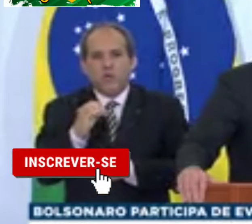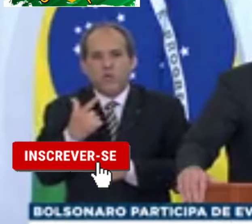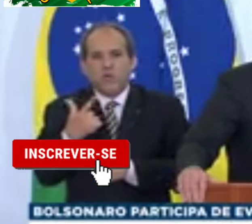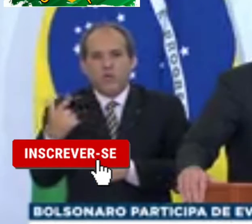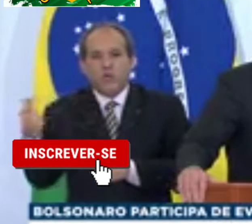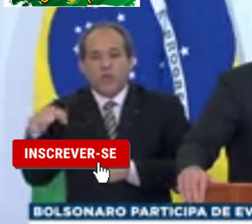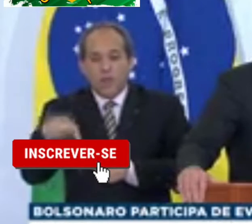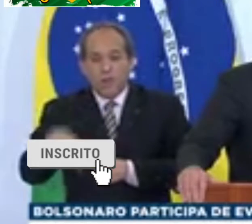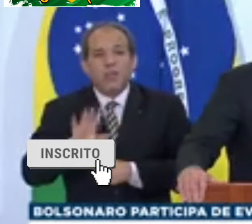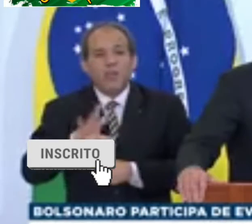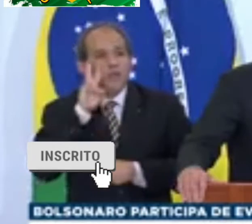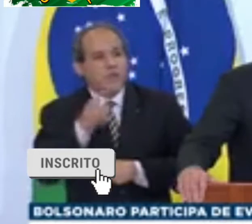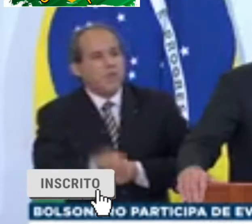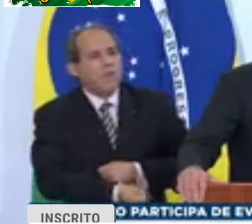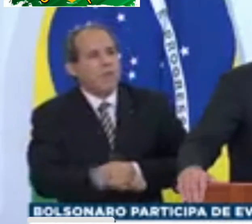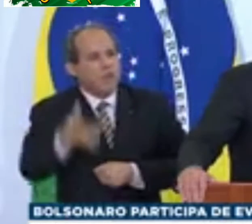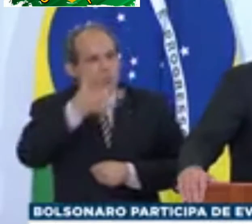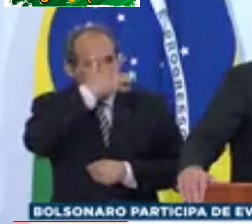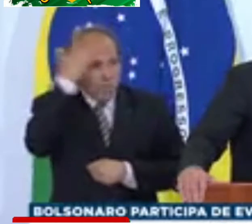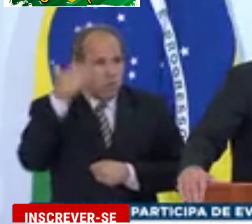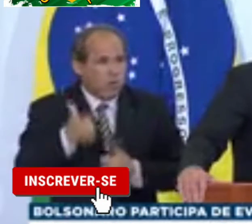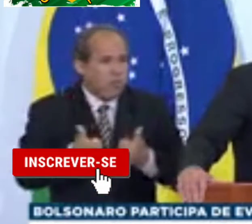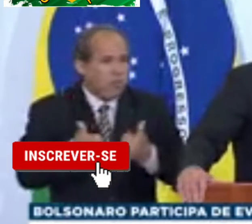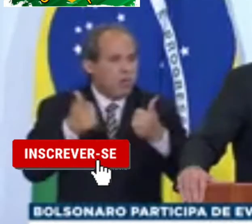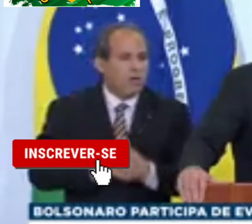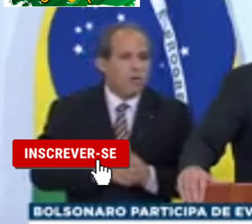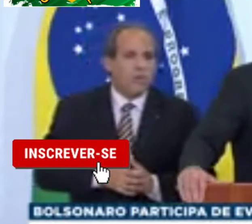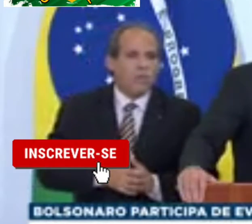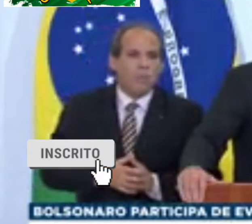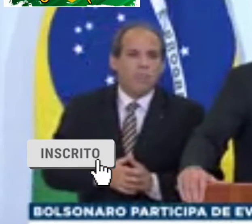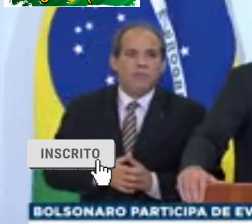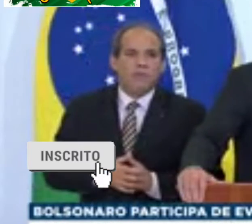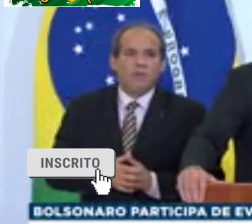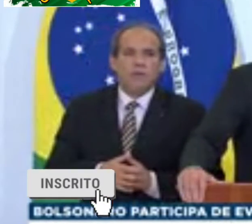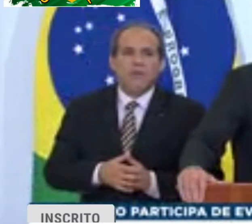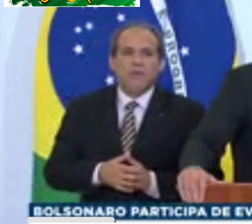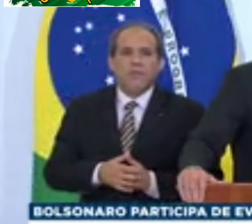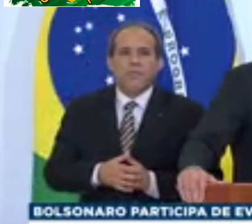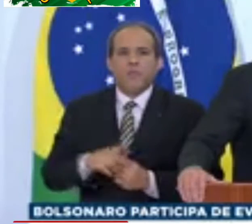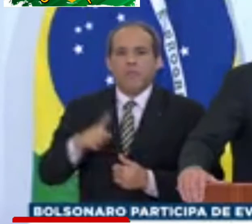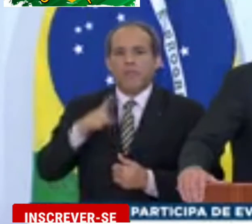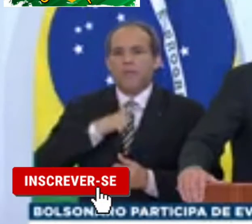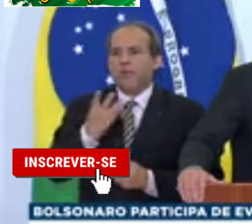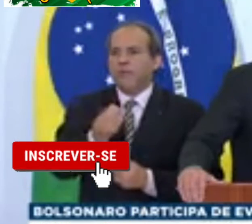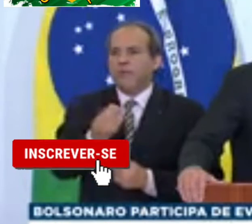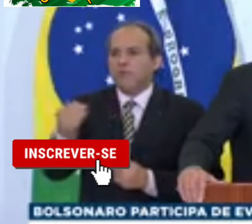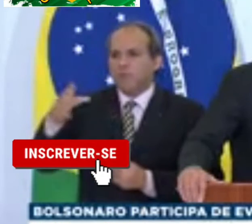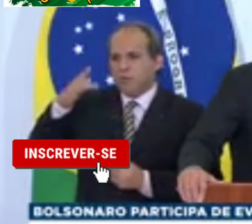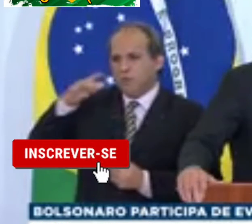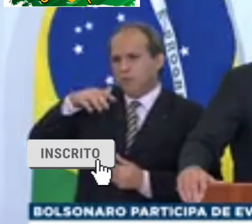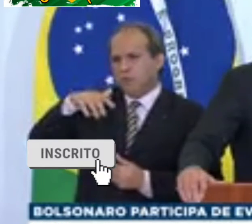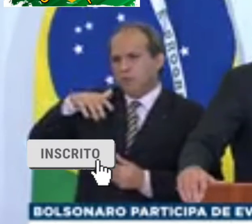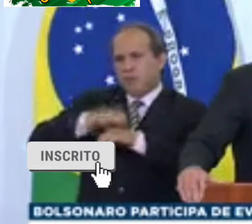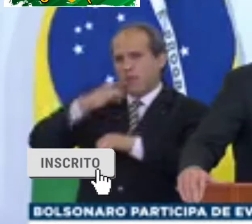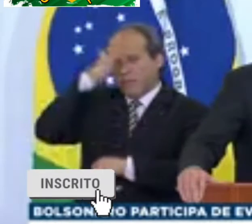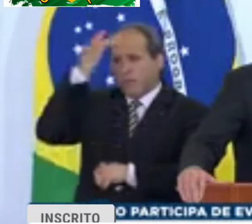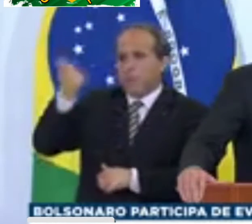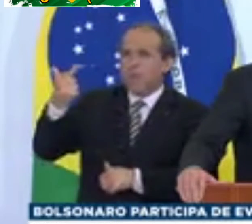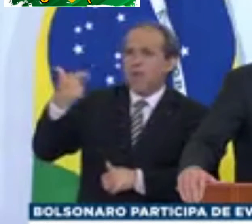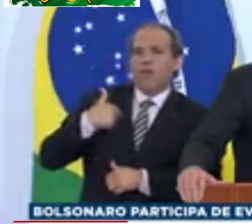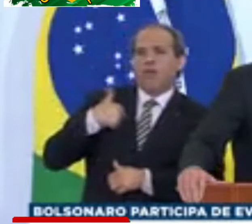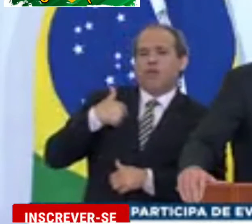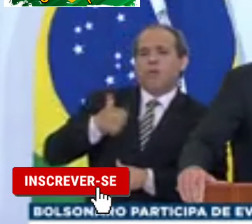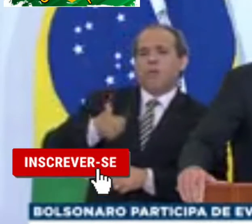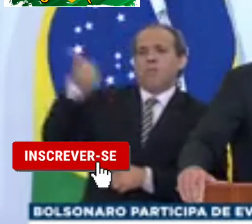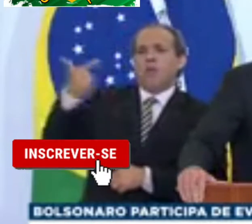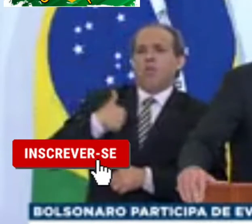dezenas de pessoas melhores do que eu. Se for para olhar para o Brasil, são milhares de pessoas melhores do que eu.